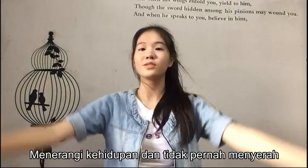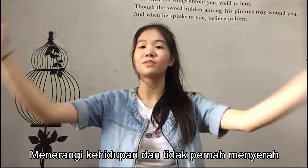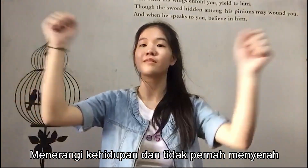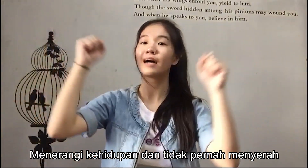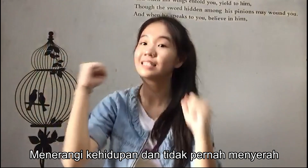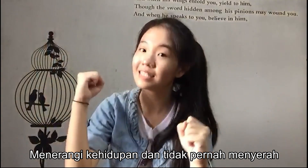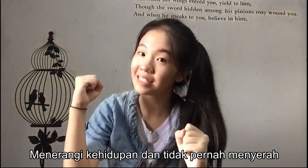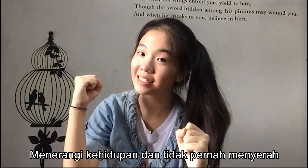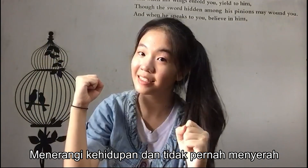不放弃。